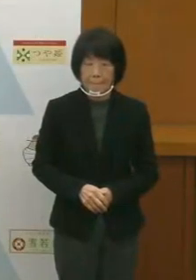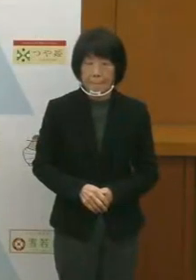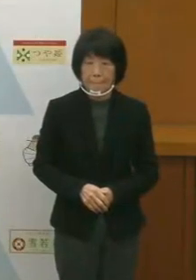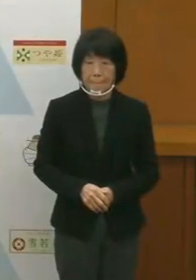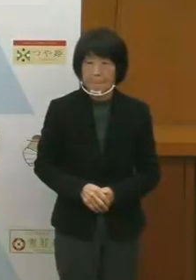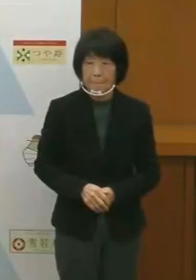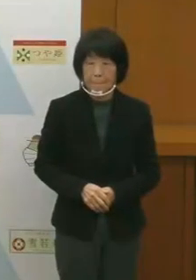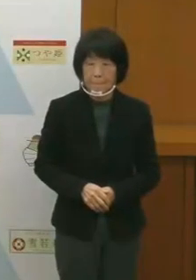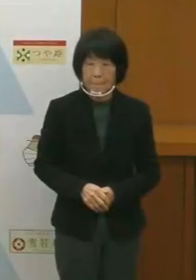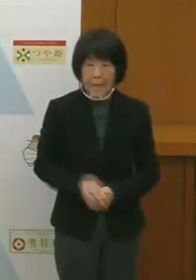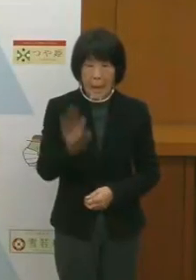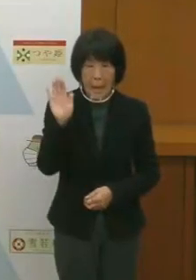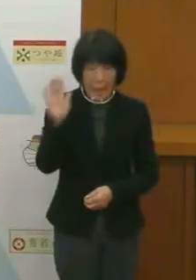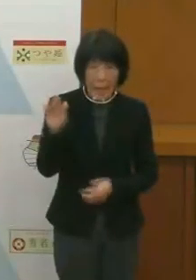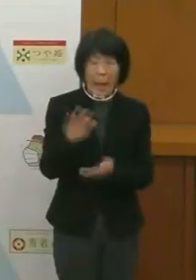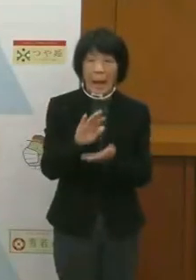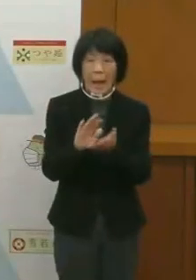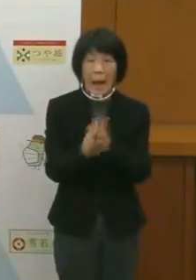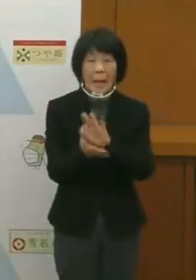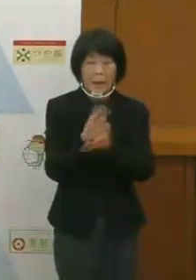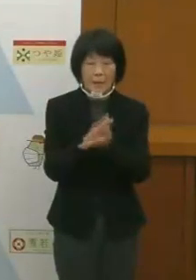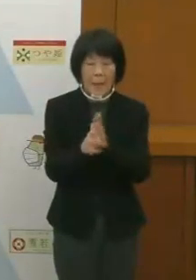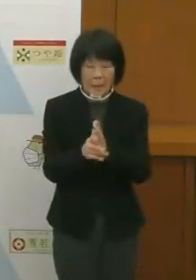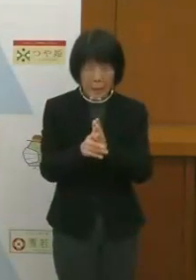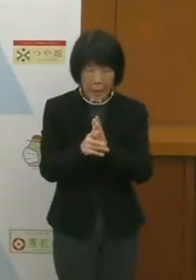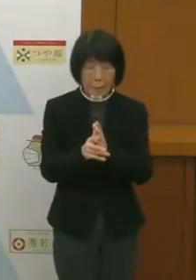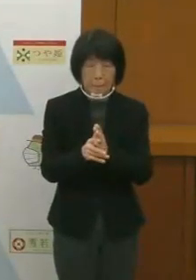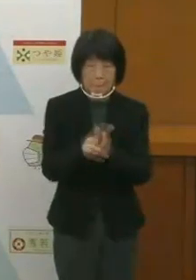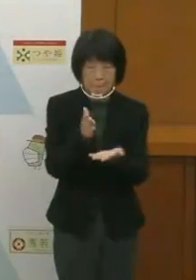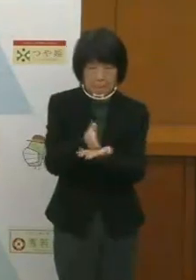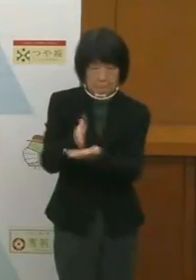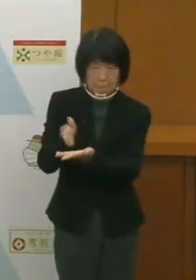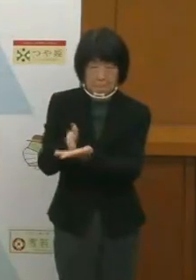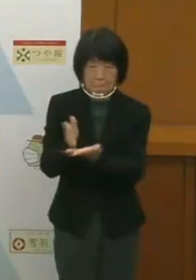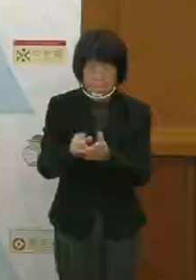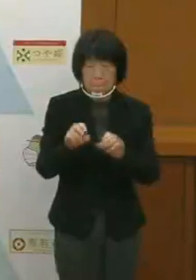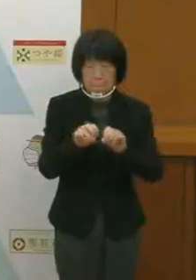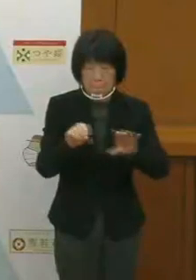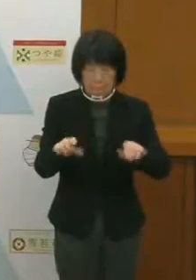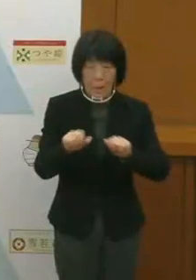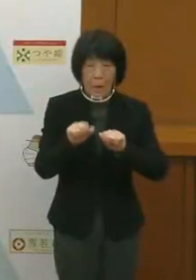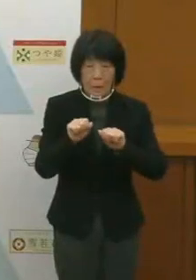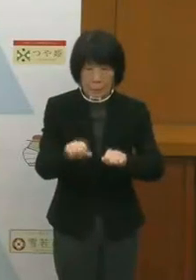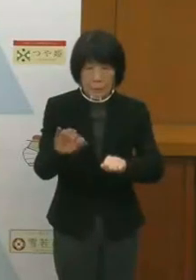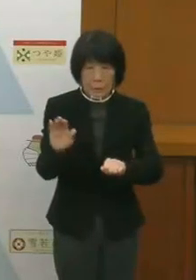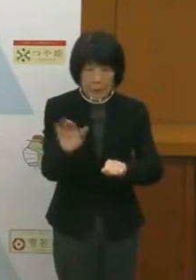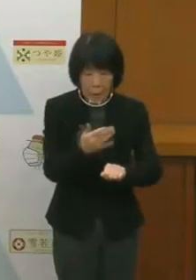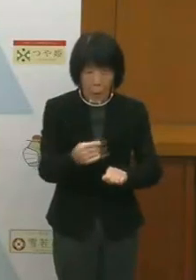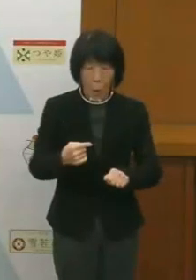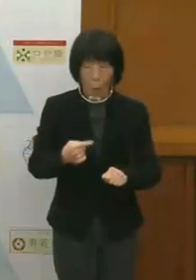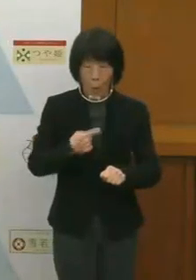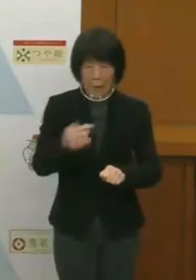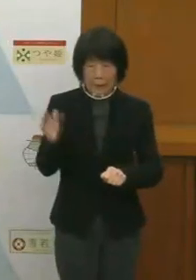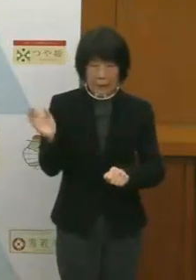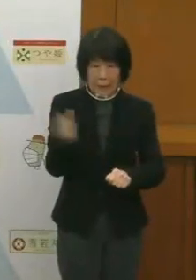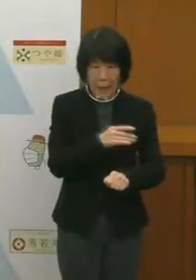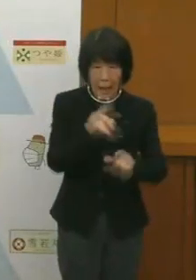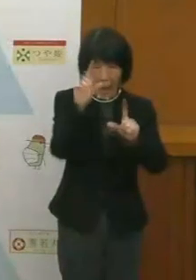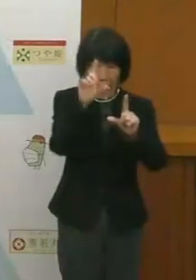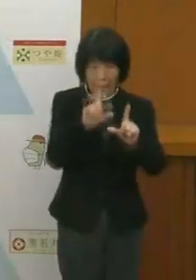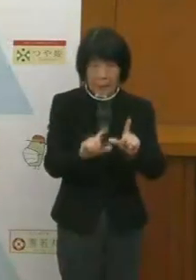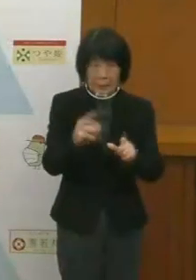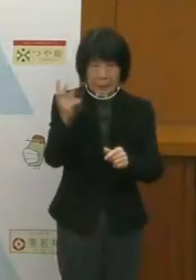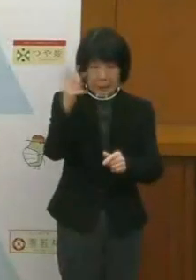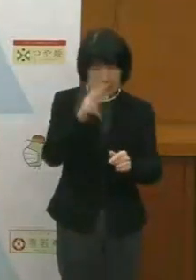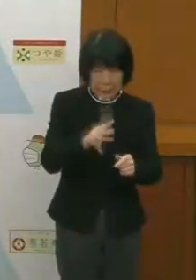報道官の方からまた改めて呼びかけはさせていただきますけれども私からはレベル3になったということ